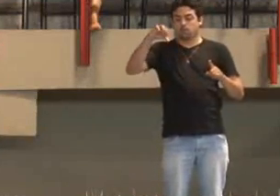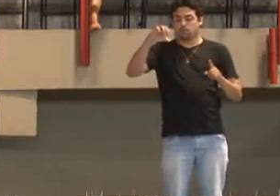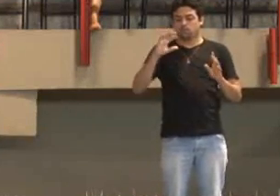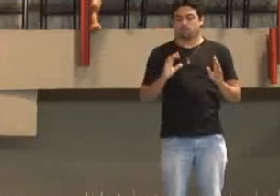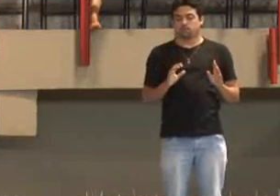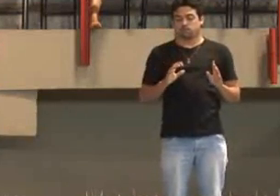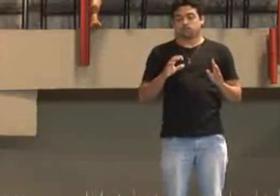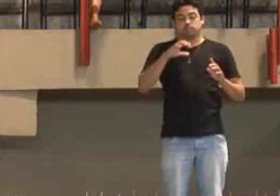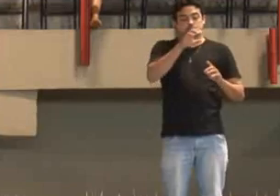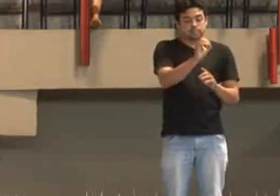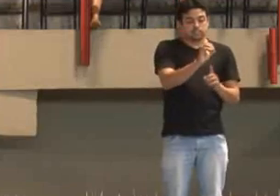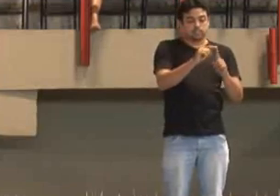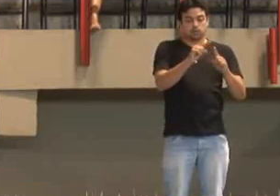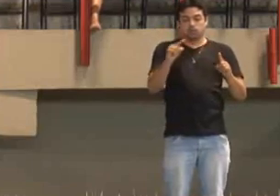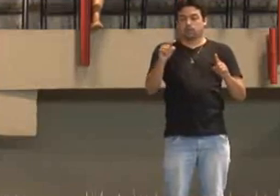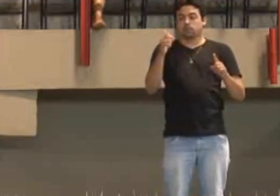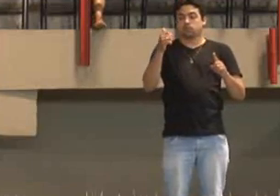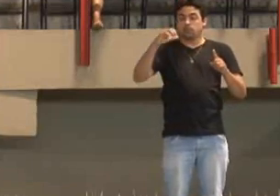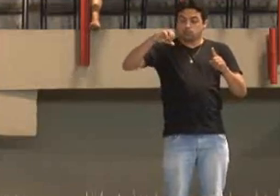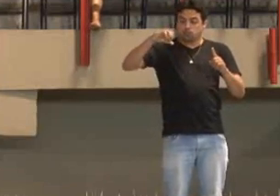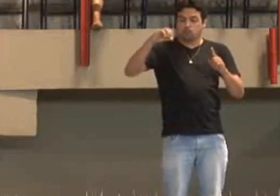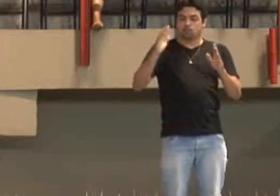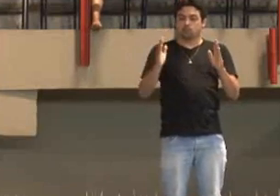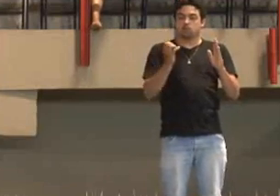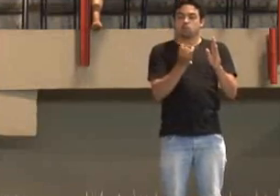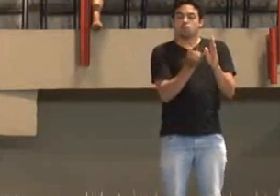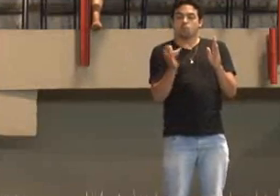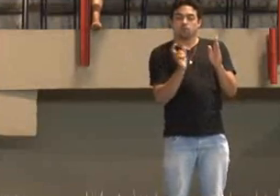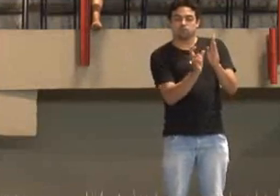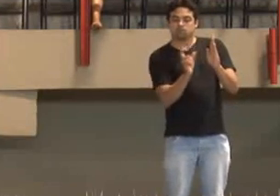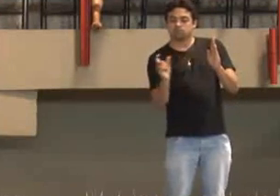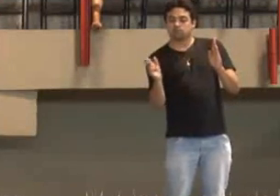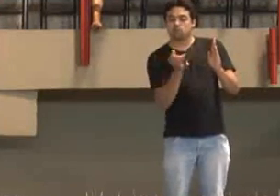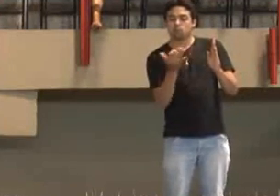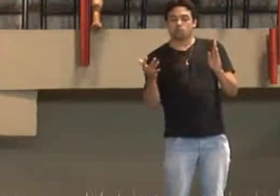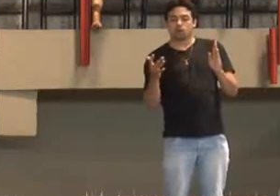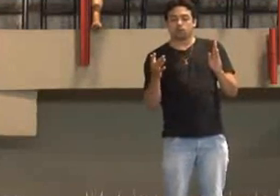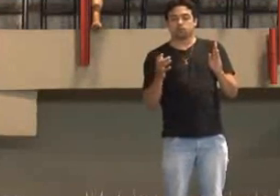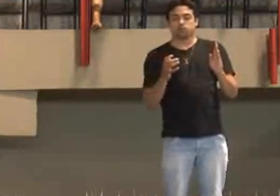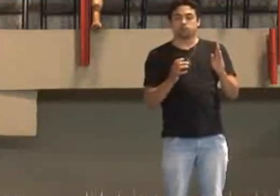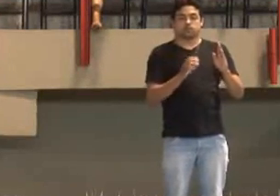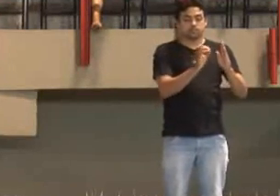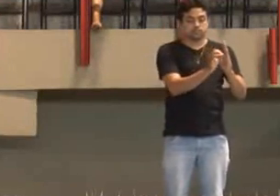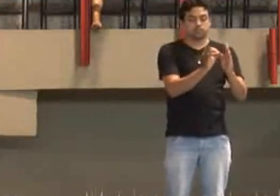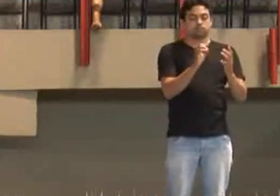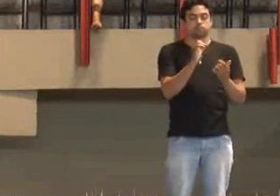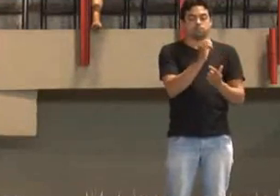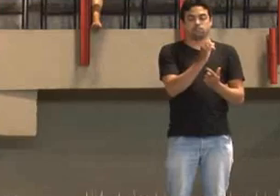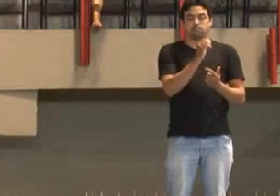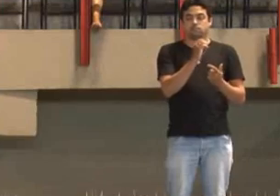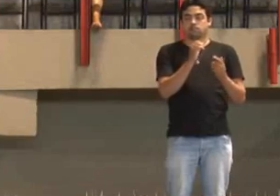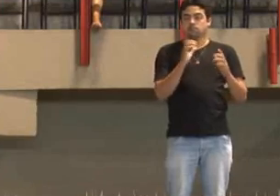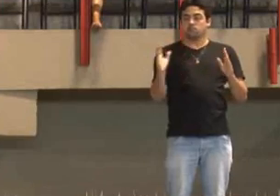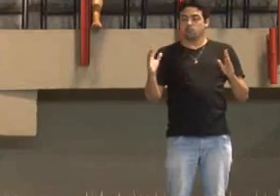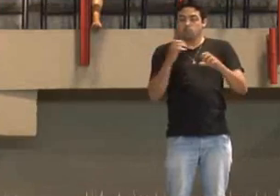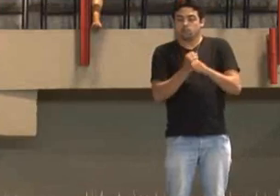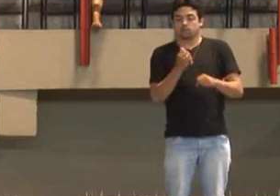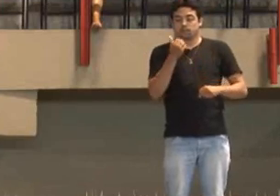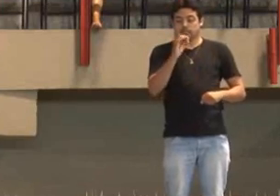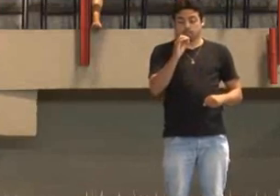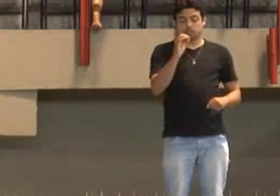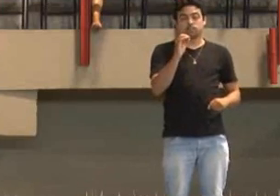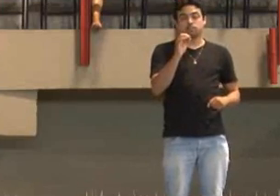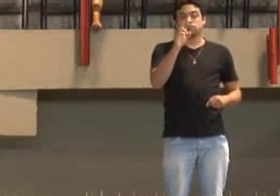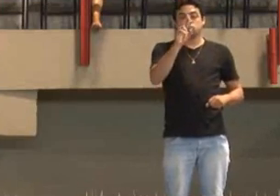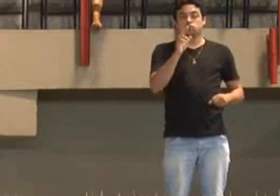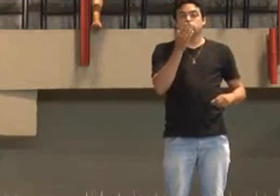9. De 0 até 9, quantas opções eu tenho? De 0 até 9, são 10 opções.